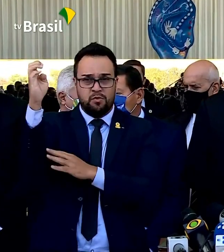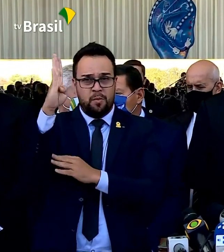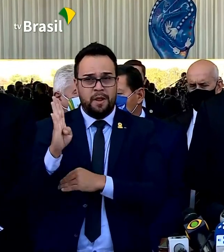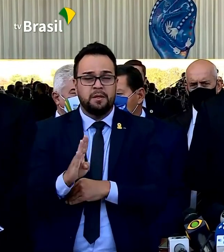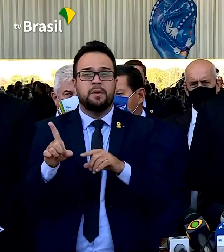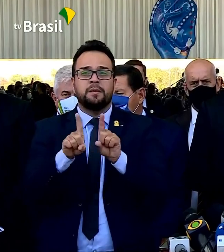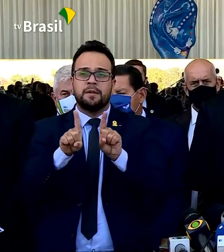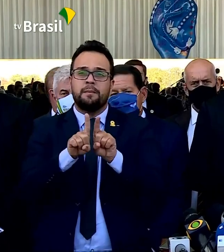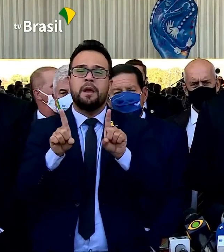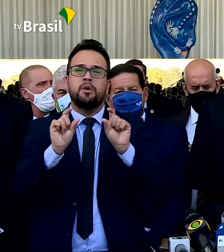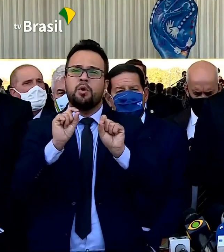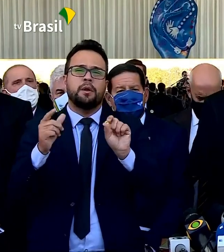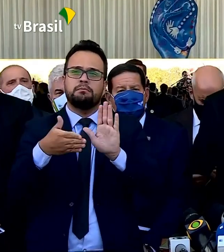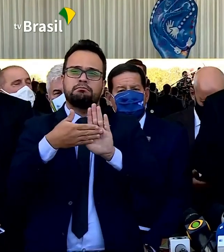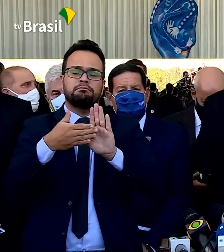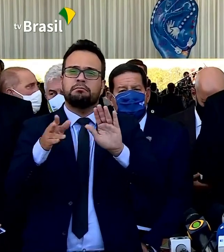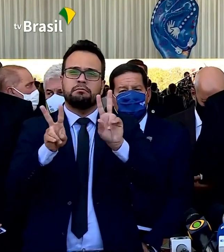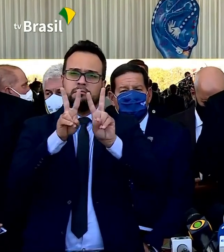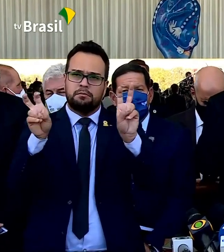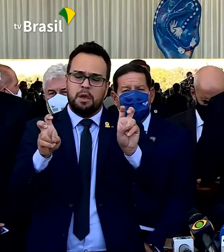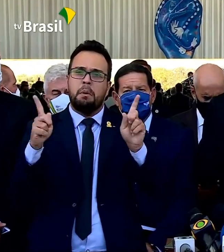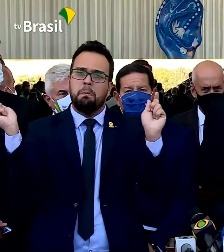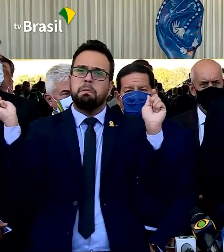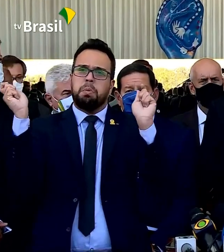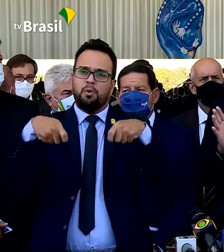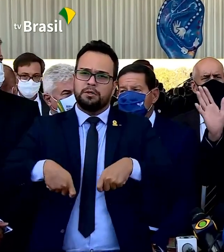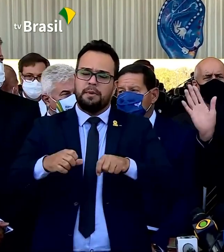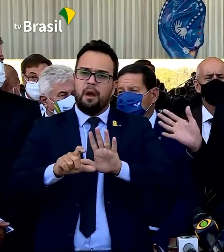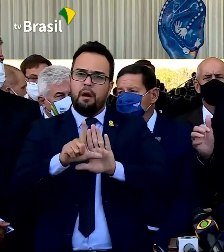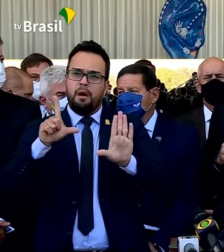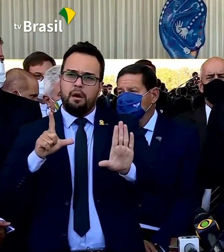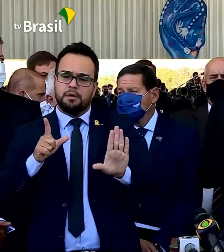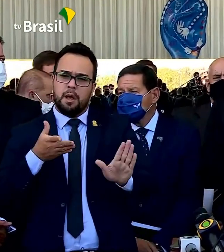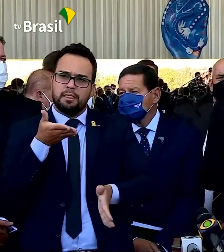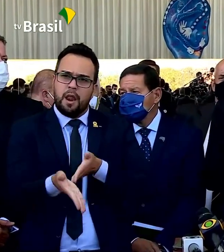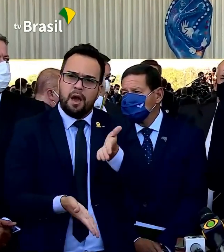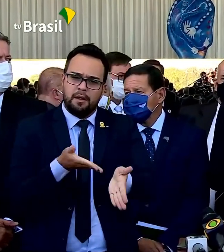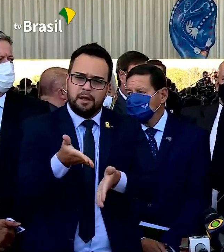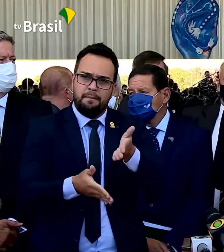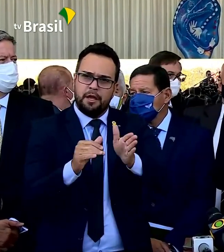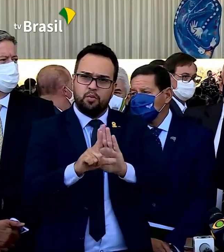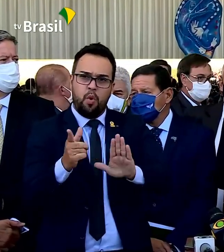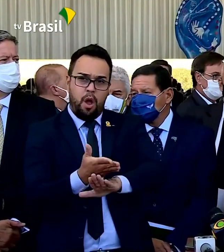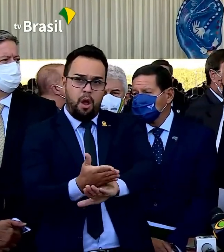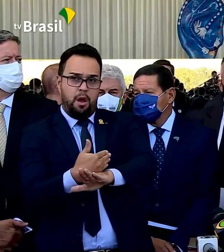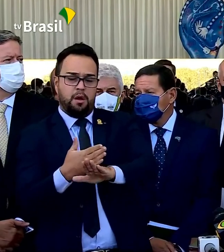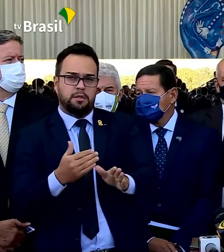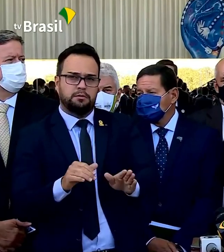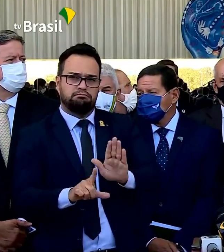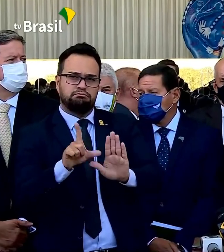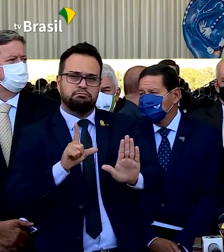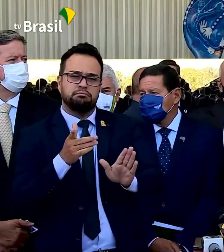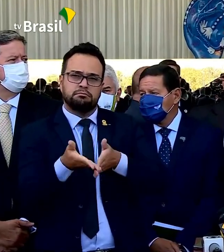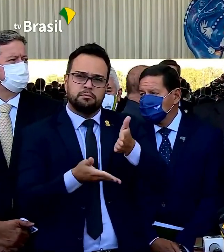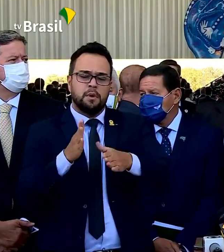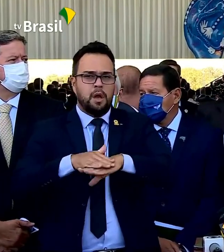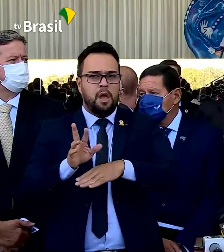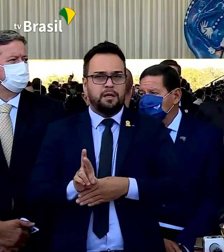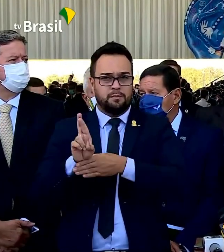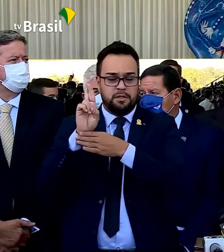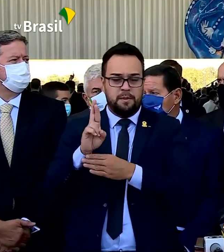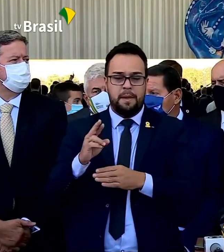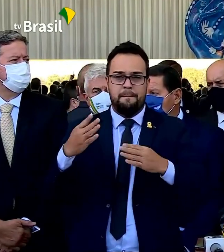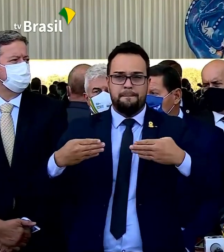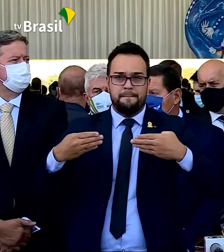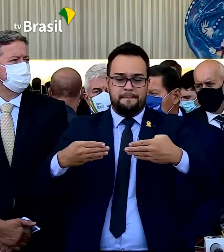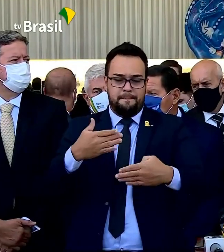de possibilidade de tratamento precoce, isso fica a cargo do ministro da Saúde, que